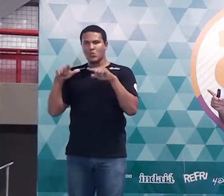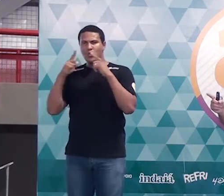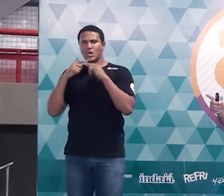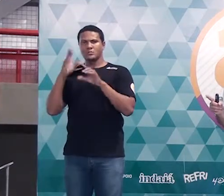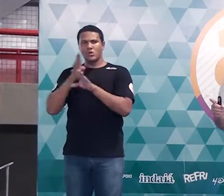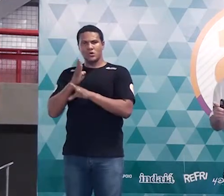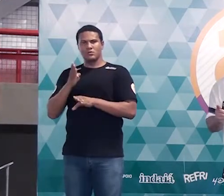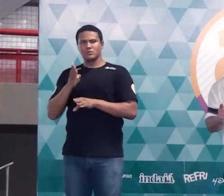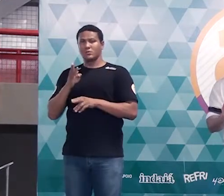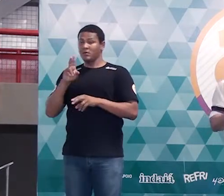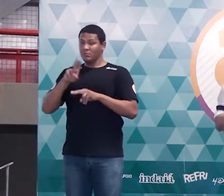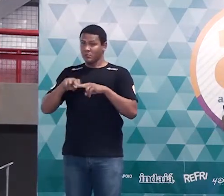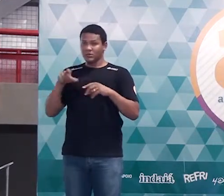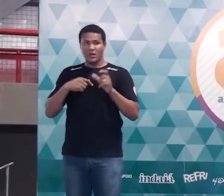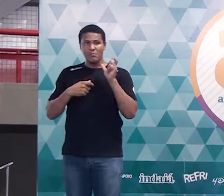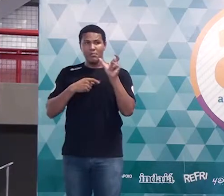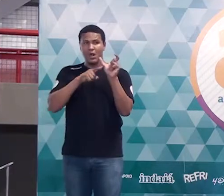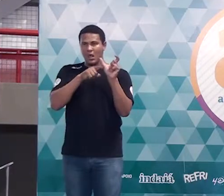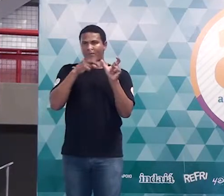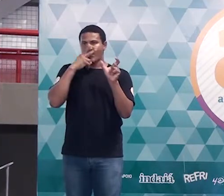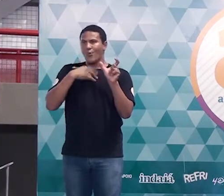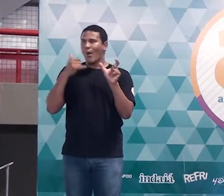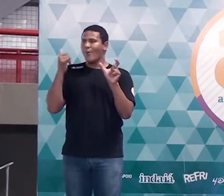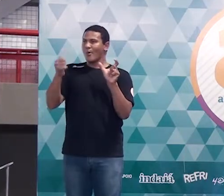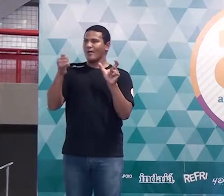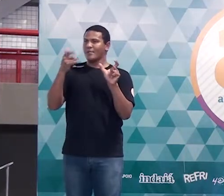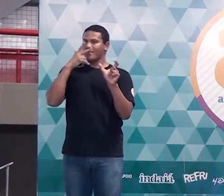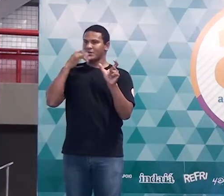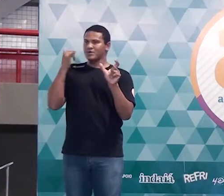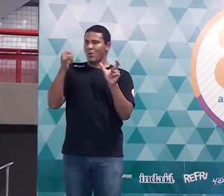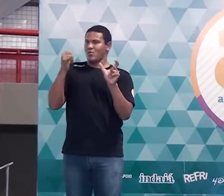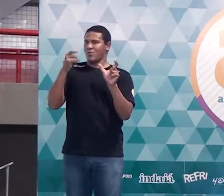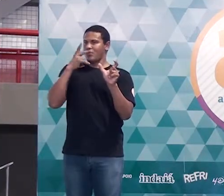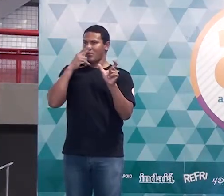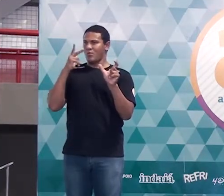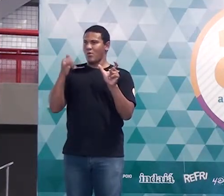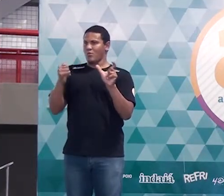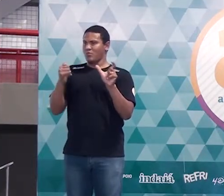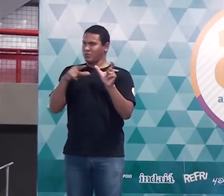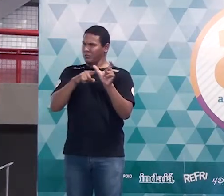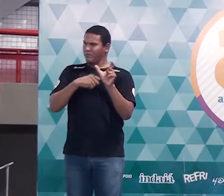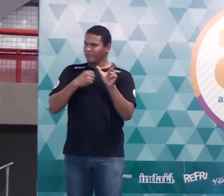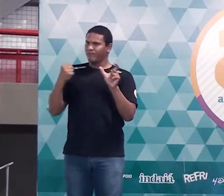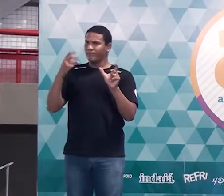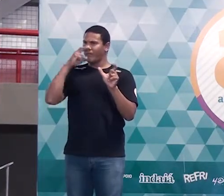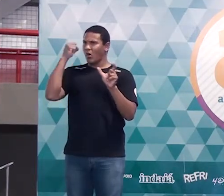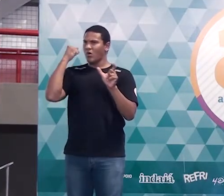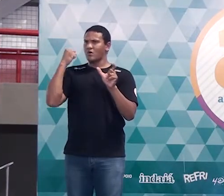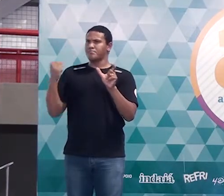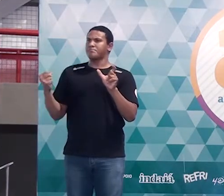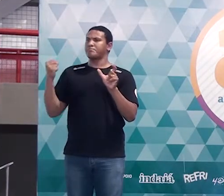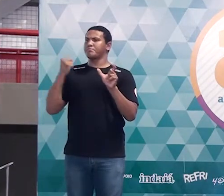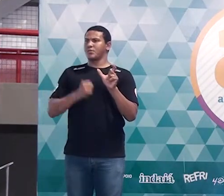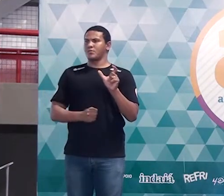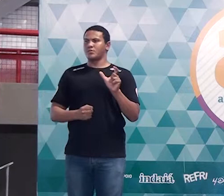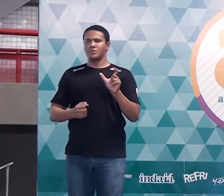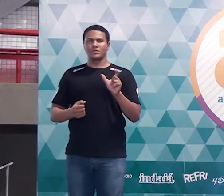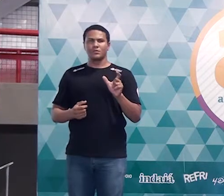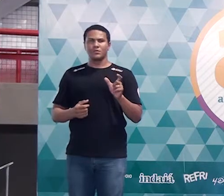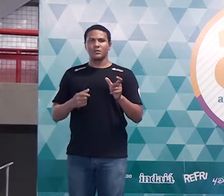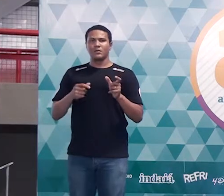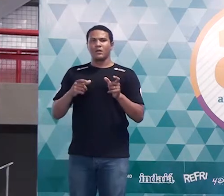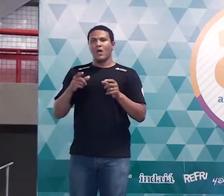palavras, muitas vezes, elas funcionam como armas. As palavras têm poder. Gente, e o pior de tudo é